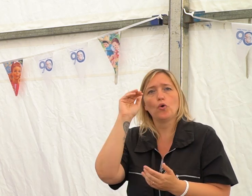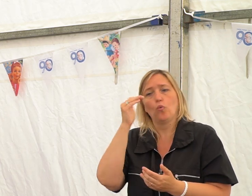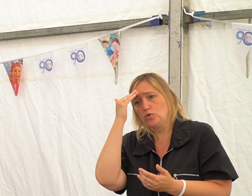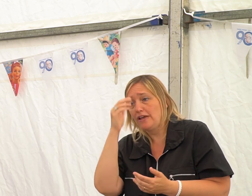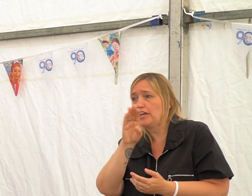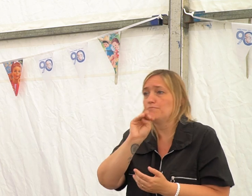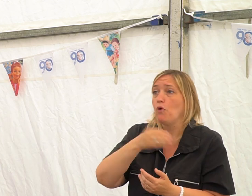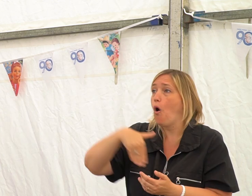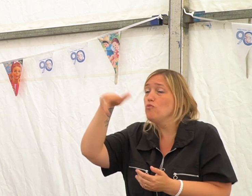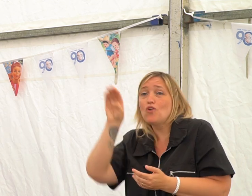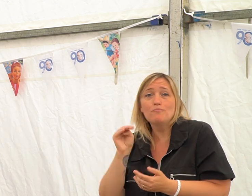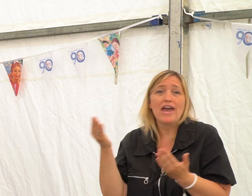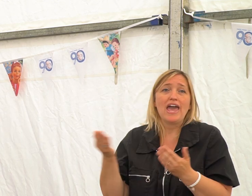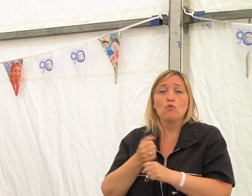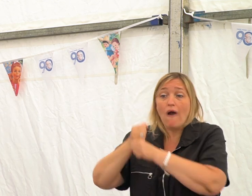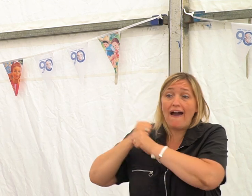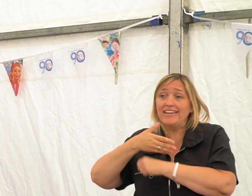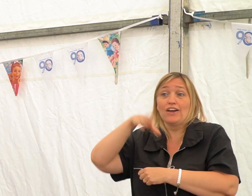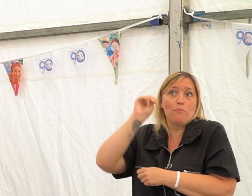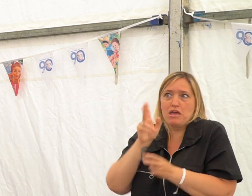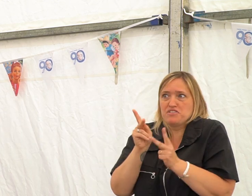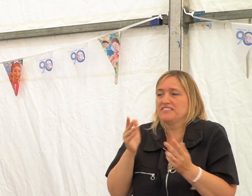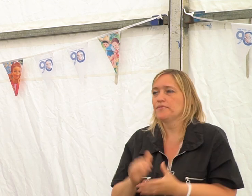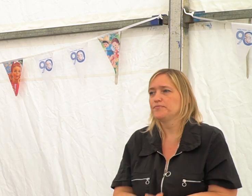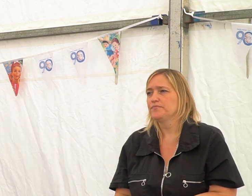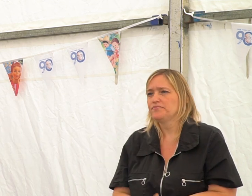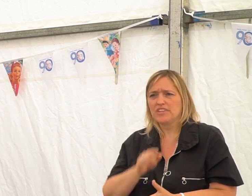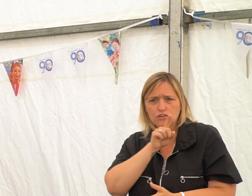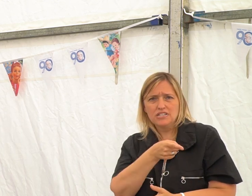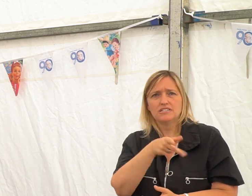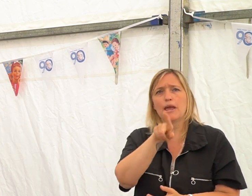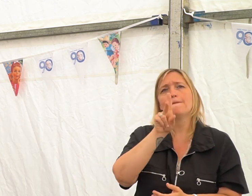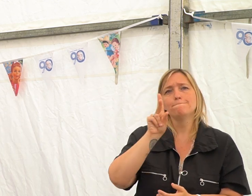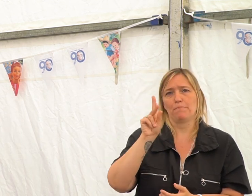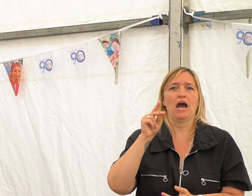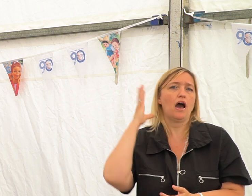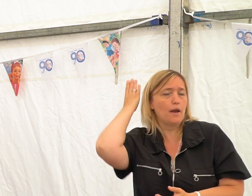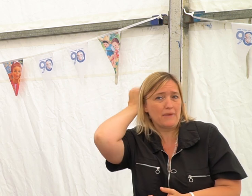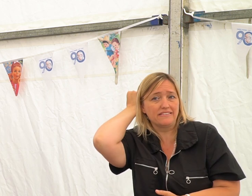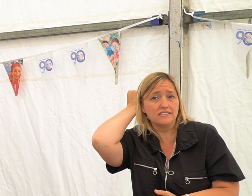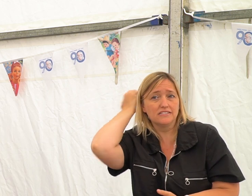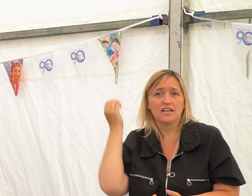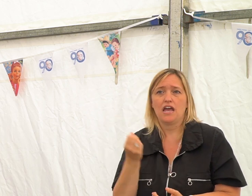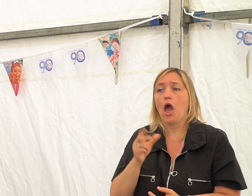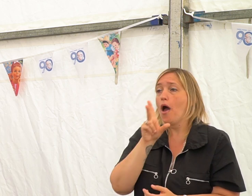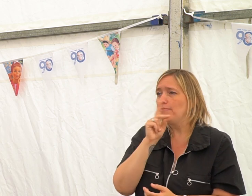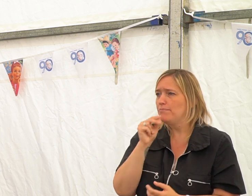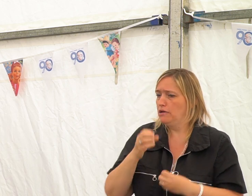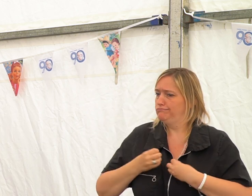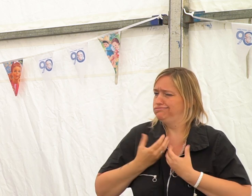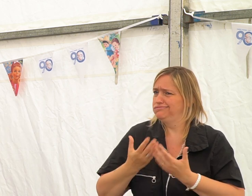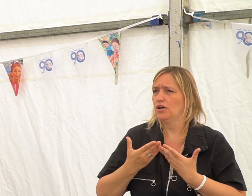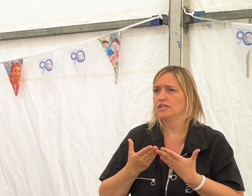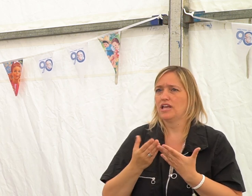des grands-mères, voire des arrière-grands-mères, il était le père de Martine, un père généreux,